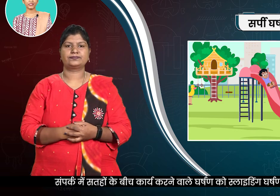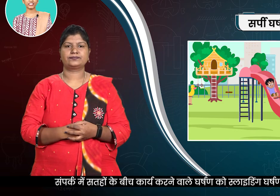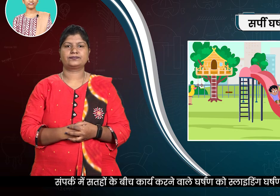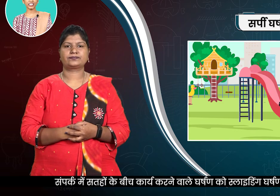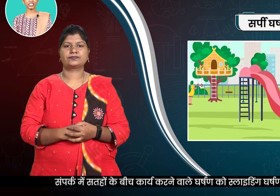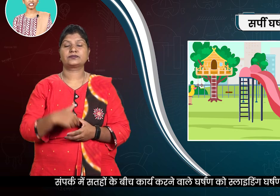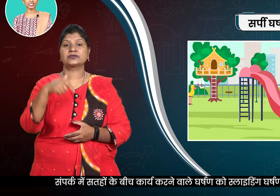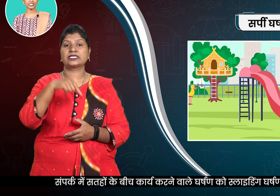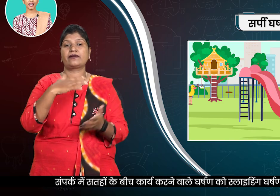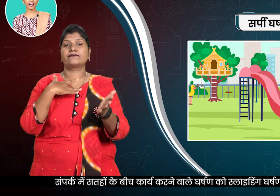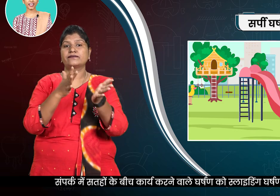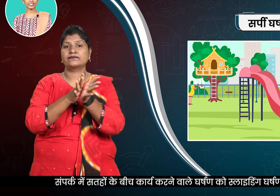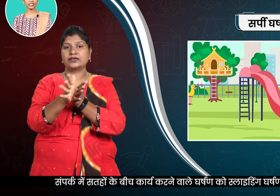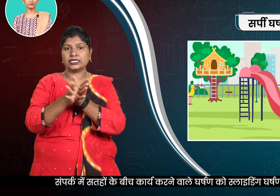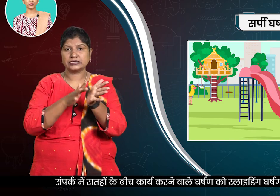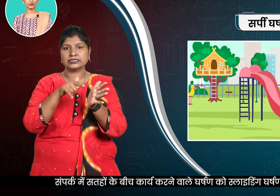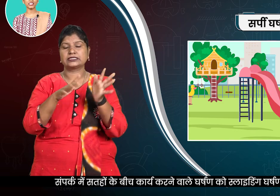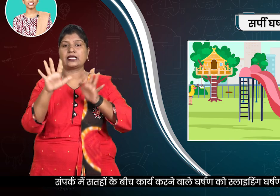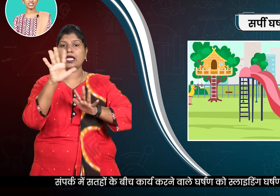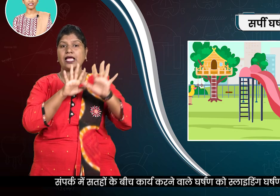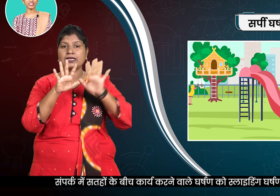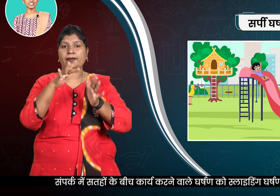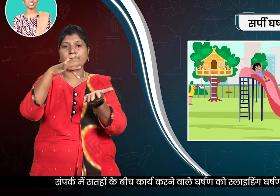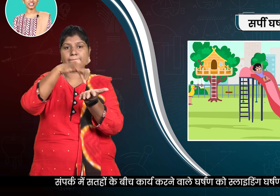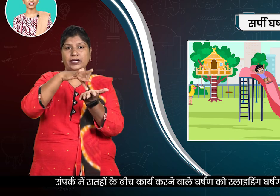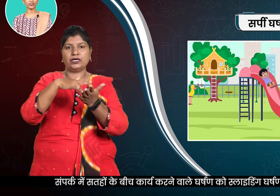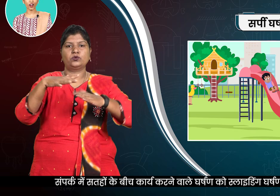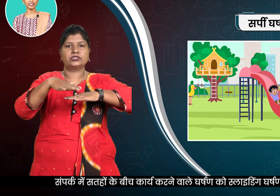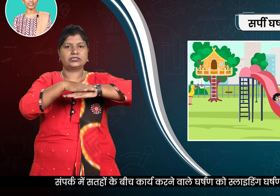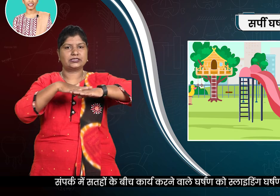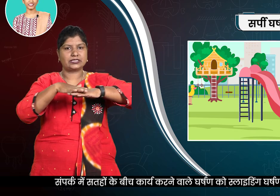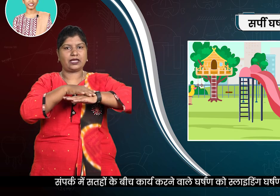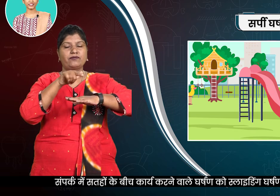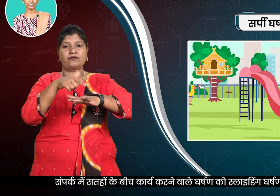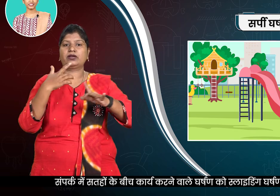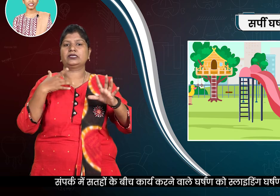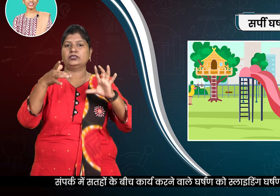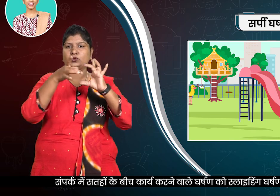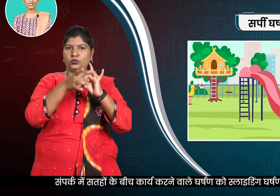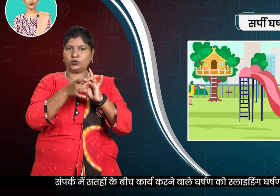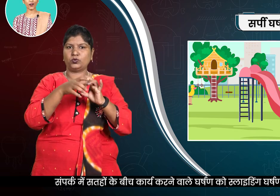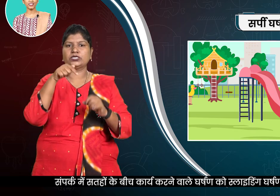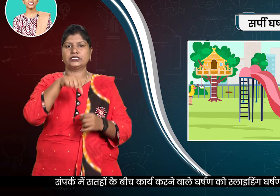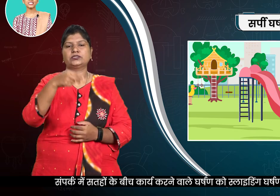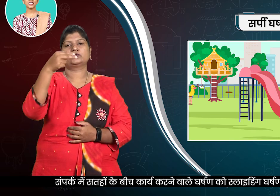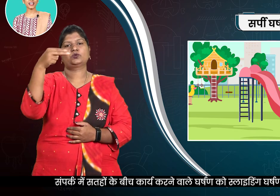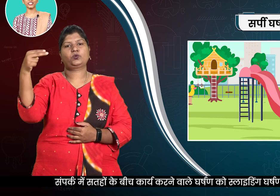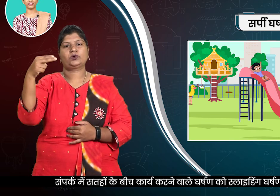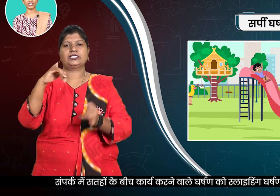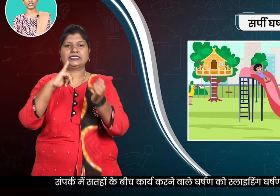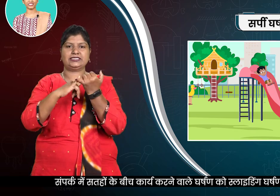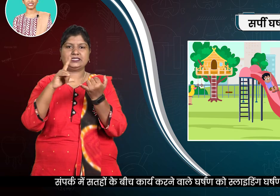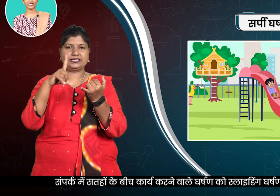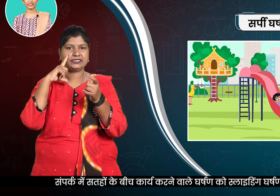तो संपर्ख में सतहों के बीच कारे करनेवाले घर्शन को स्लाइडिंग घर्शन कहा जाता है